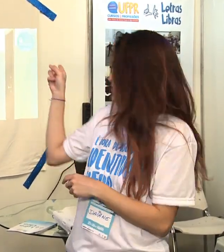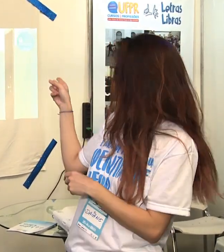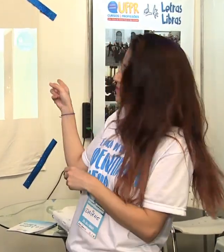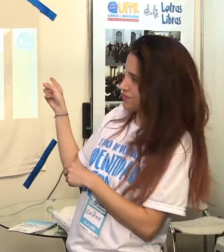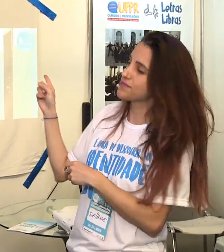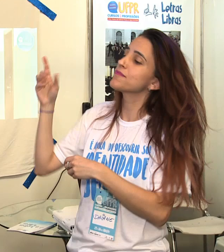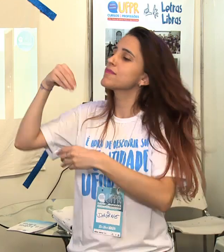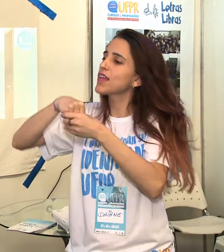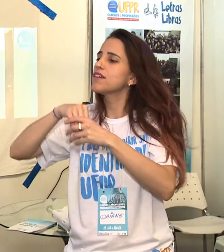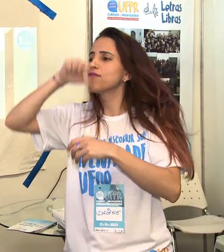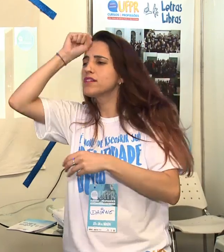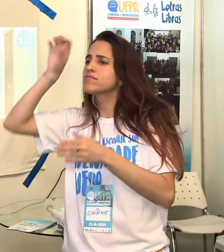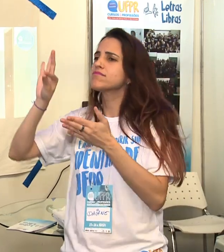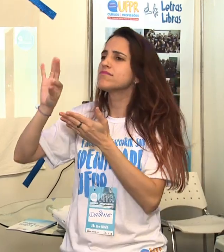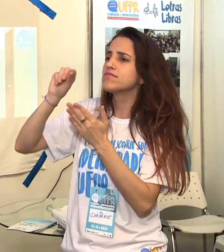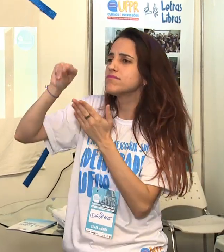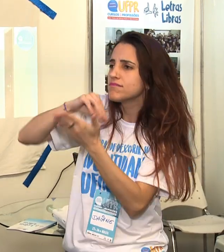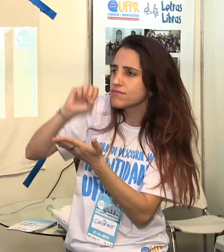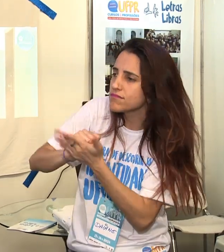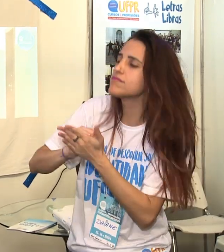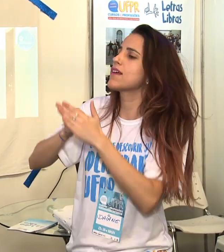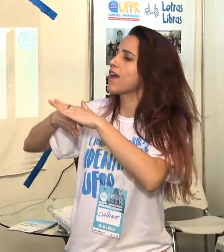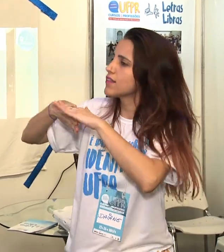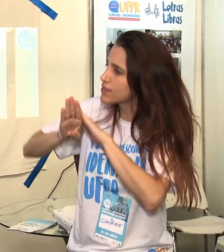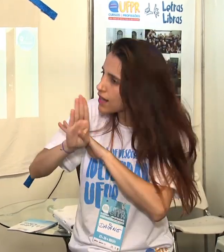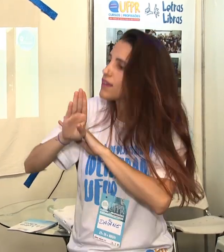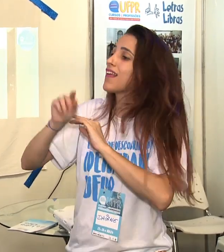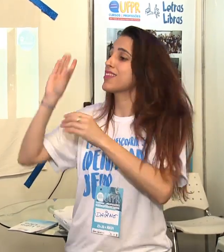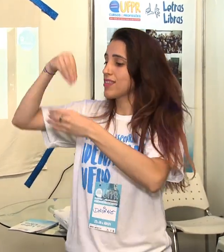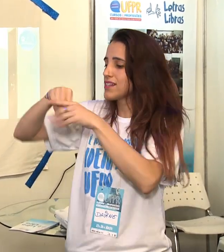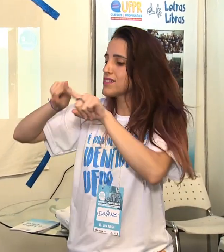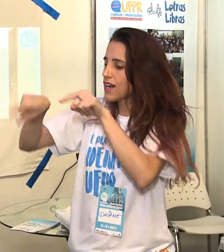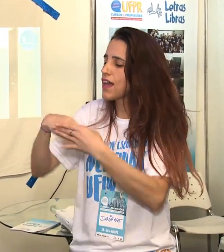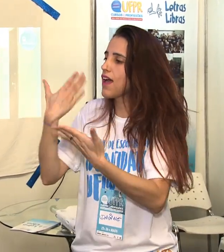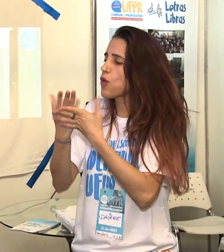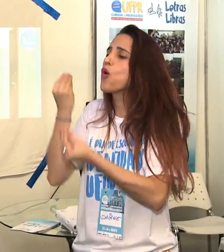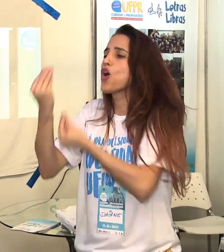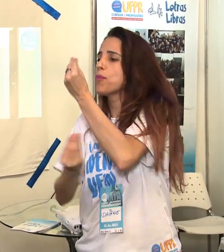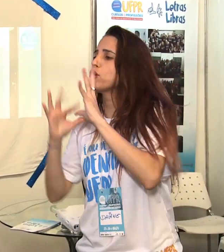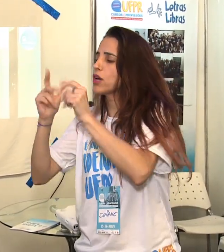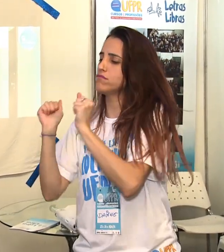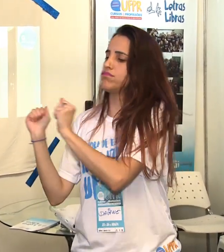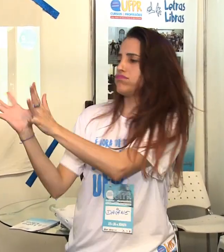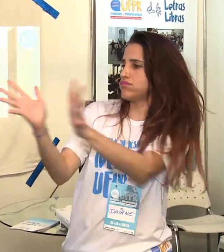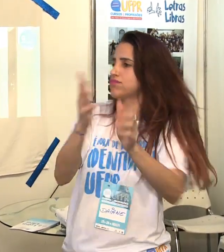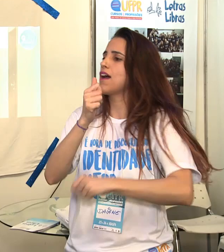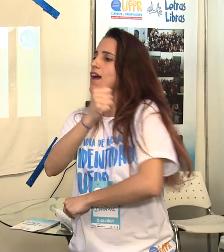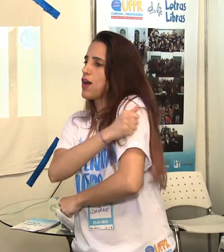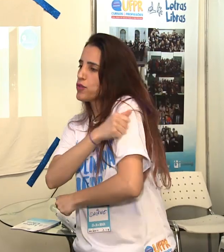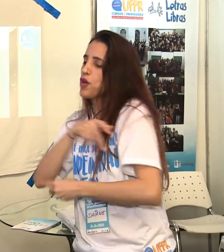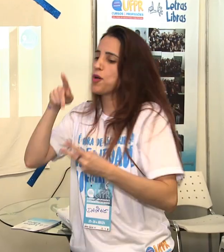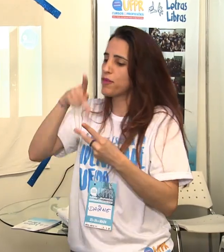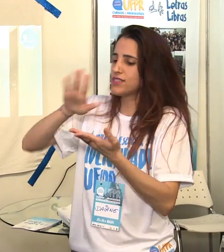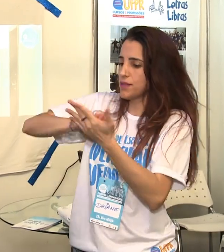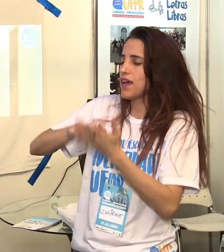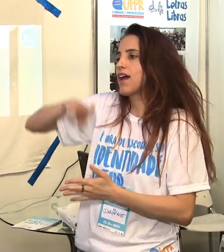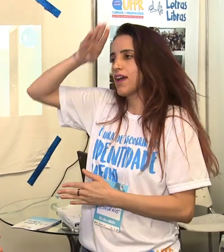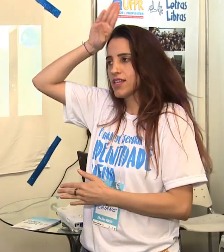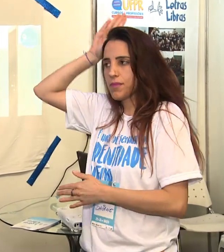funciona em uma modalidade em vídeo, né? Onde as alternativas são todas em língua de sinais. E o aluno que vai ingressante,